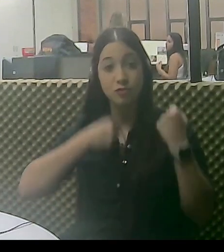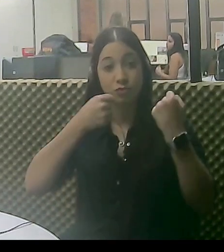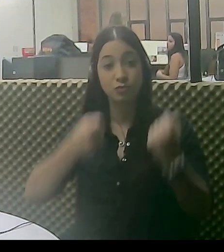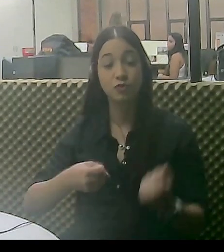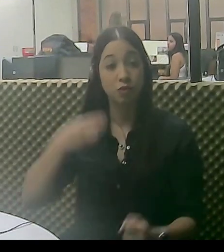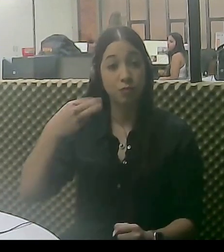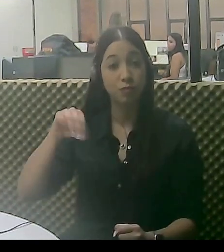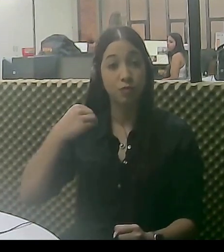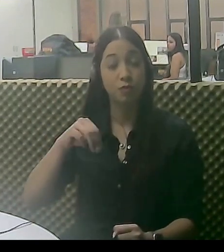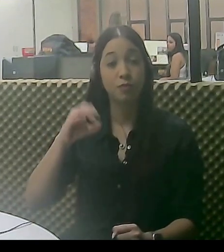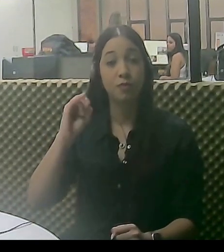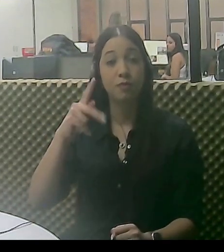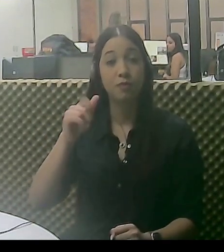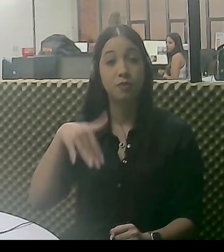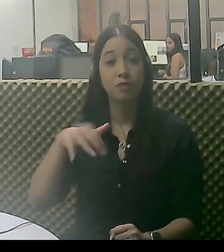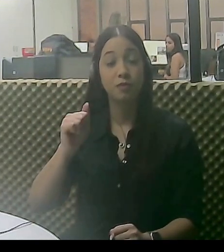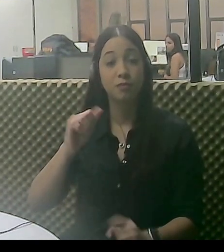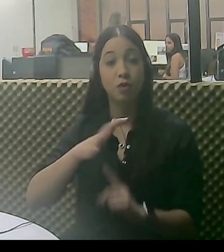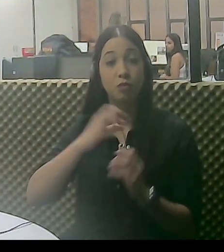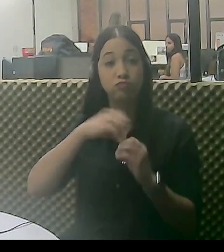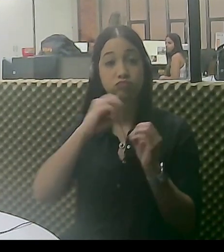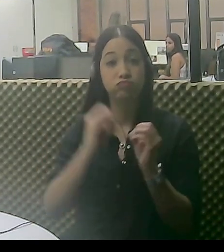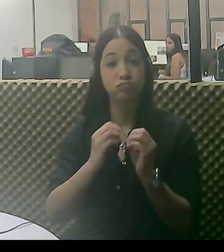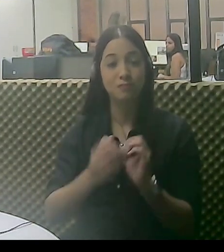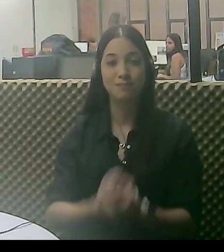Morumbi, Ipanema e Shopping Park.